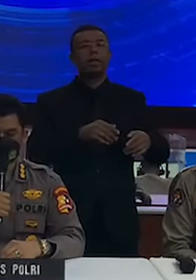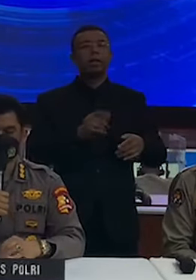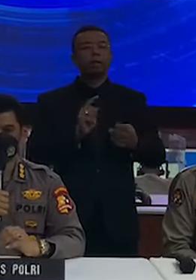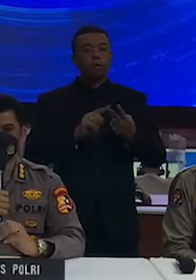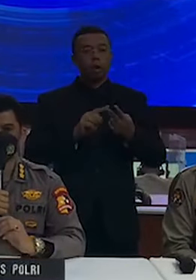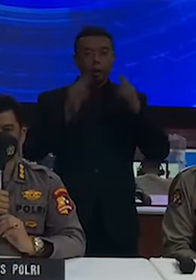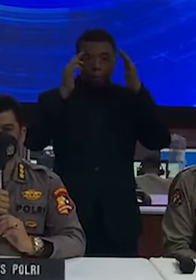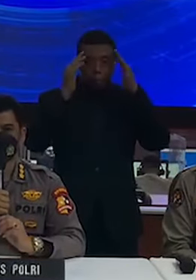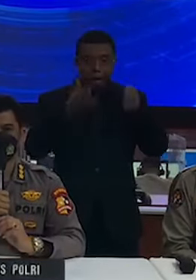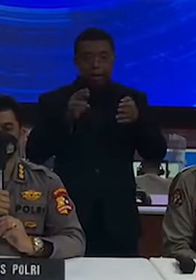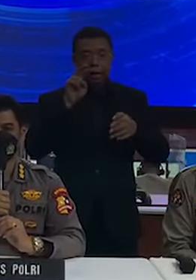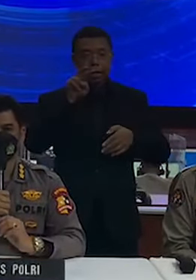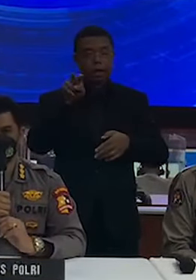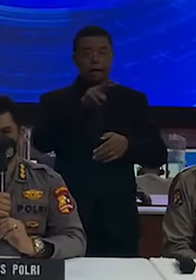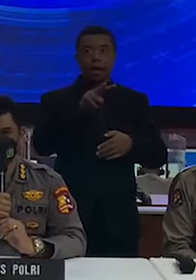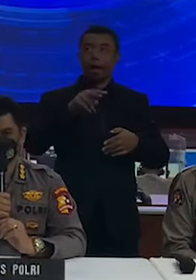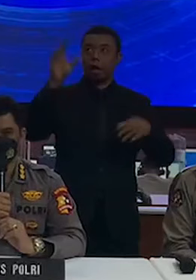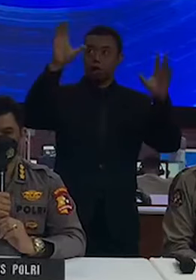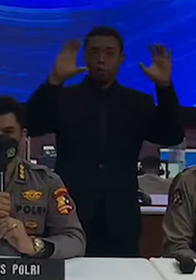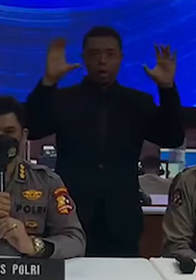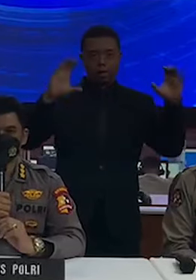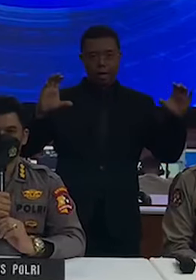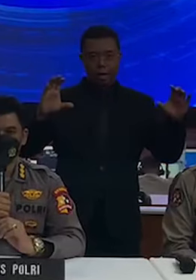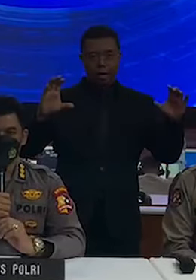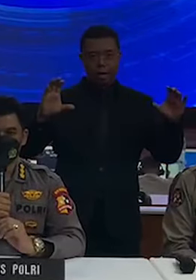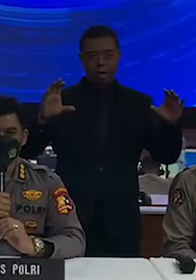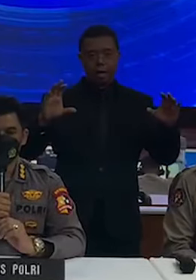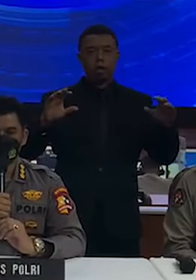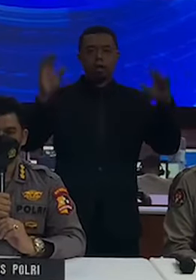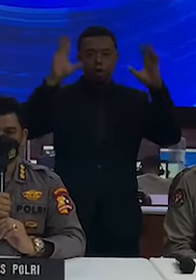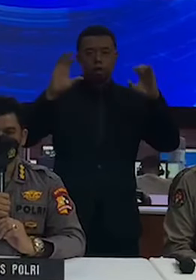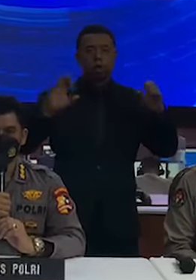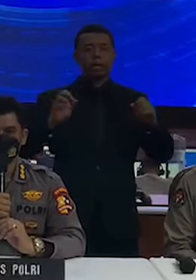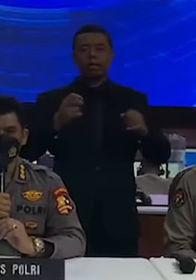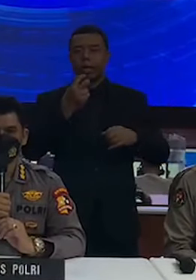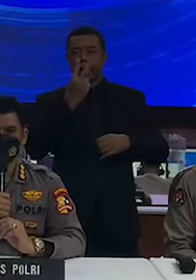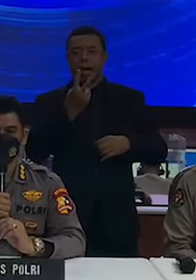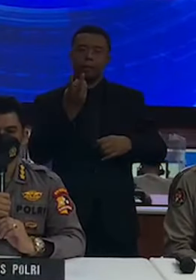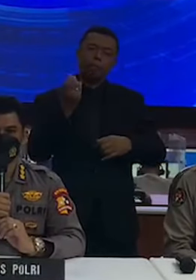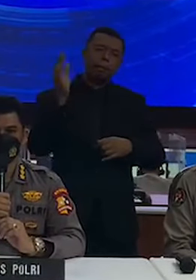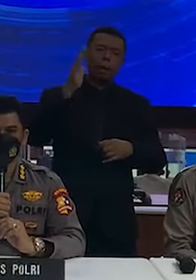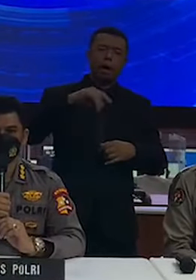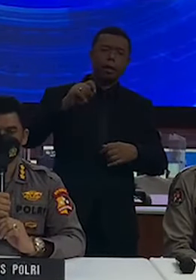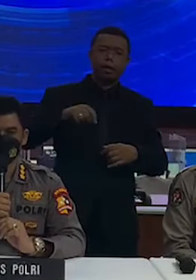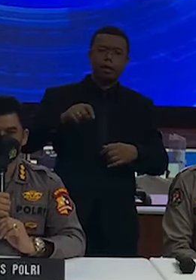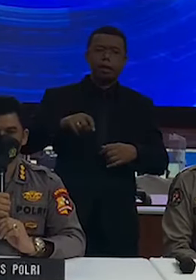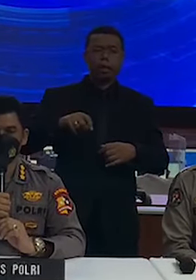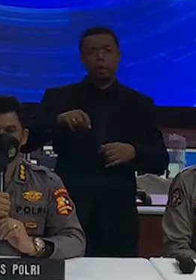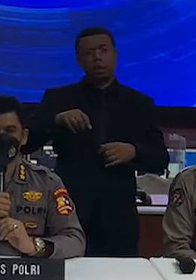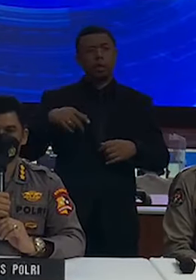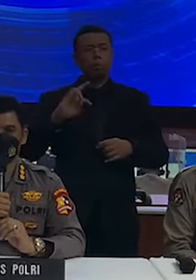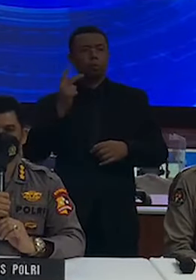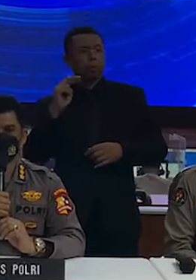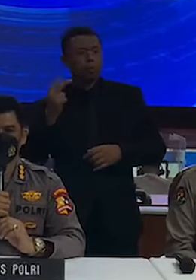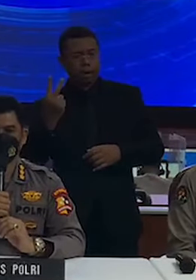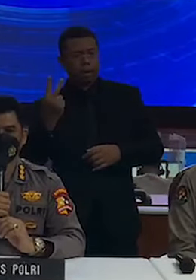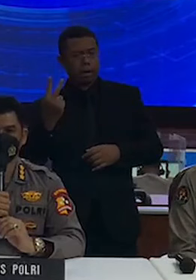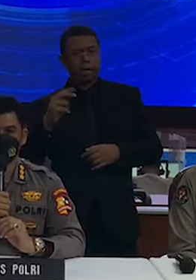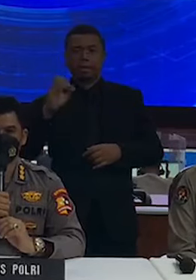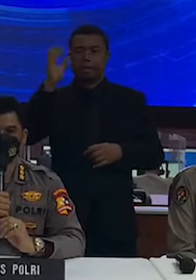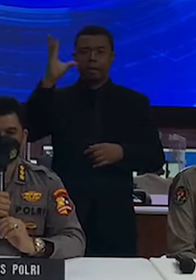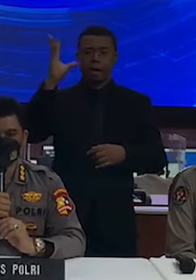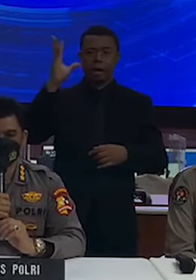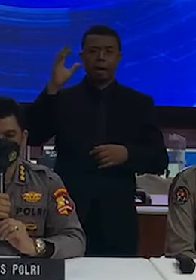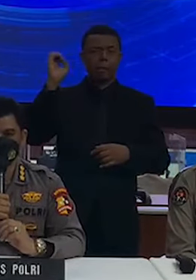serta perhatikan untuk ramalan cuaca ya. Cuaca beberapa hari ini selalu berubah-ubah, di siang